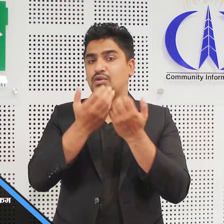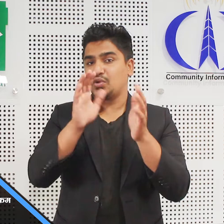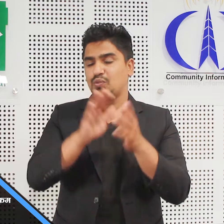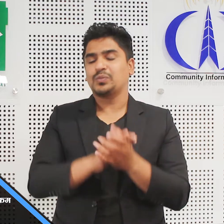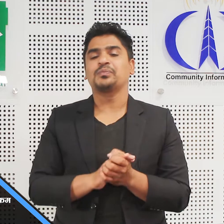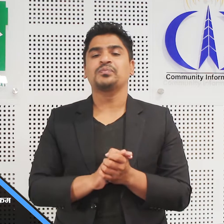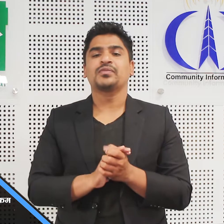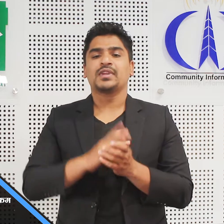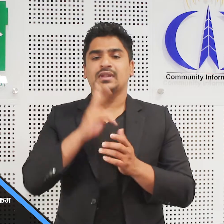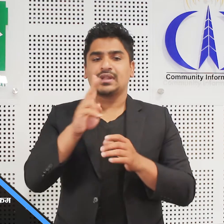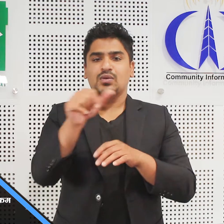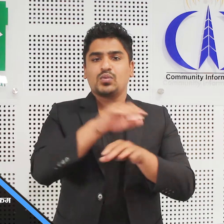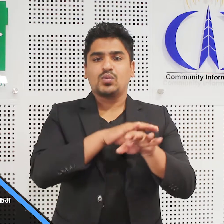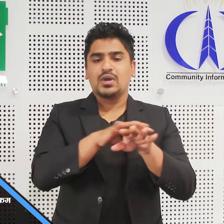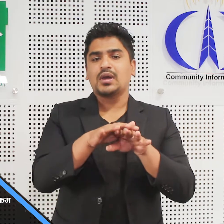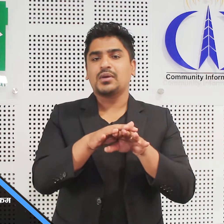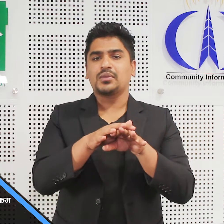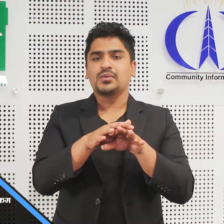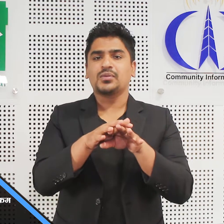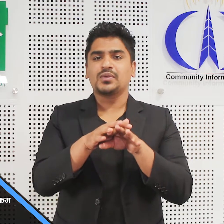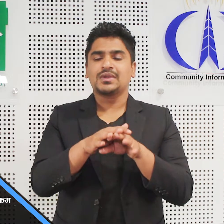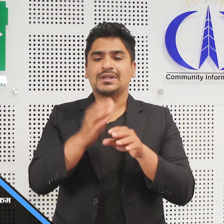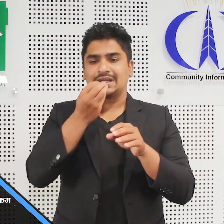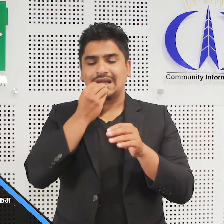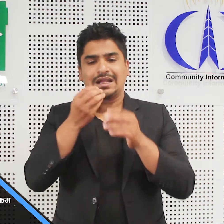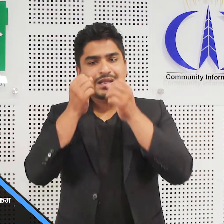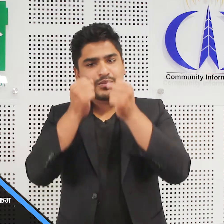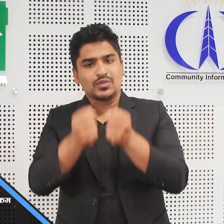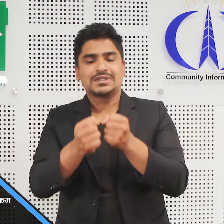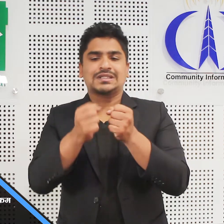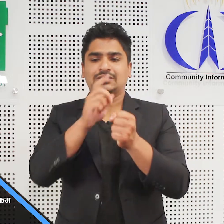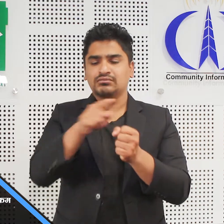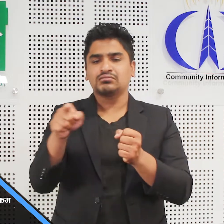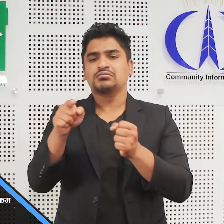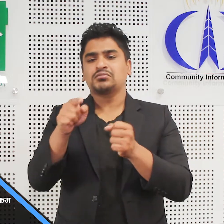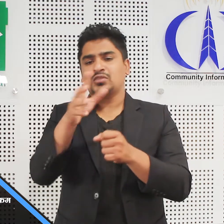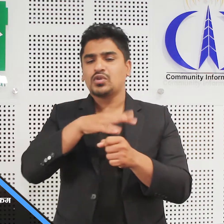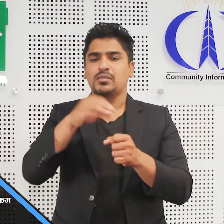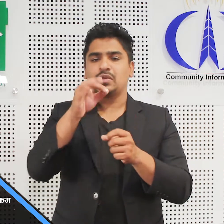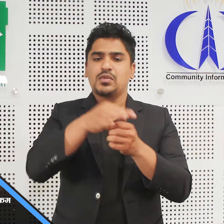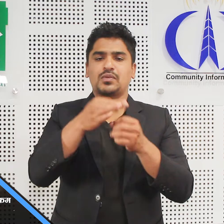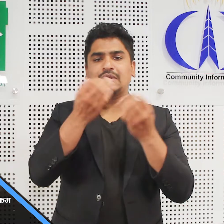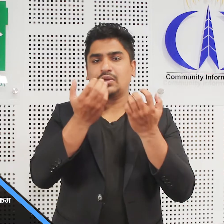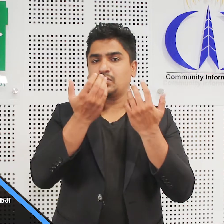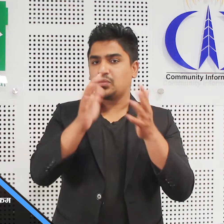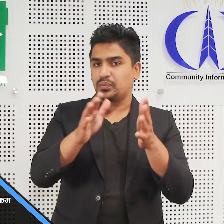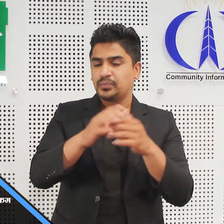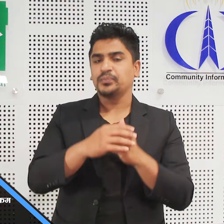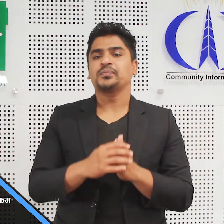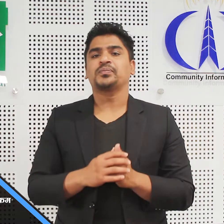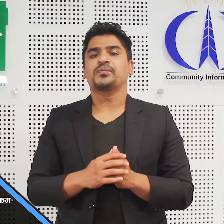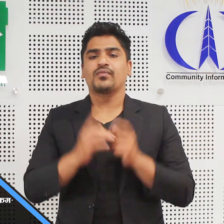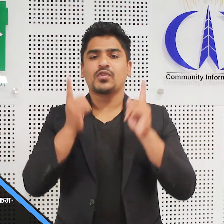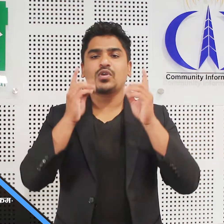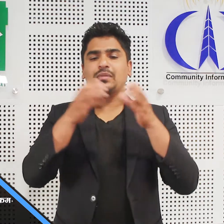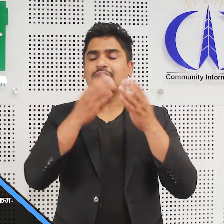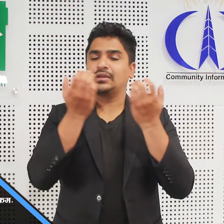त्यहाँ चाहिँ उहाँहरूको अस्थि उपचार या त्यहाँको खाने बस्ने इत्यादि सबै कुरो व्यवस्थापन नगरपालिकाले गरे